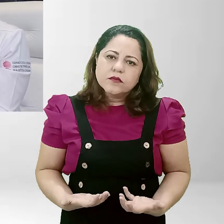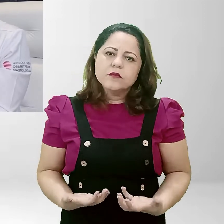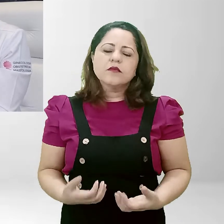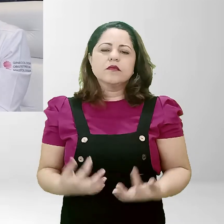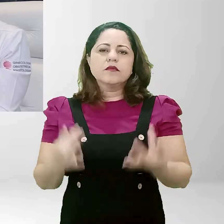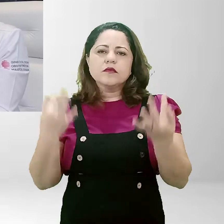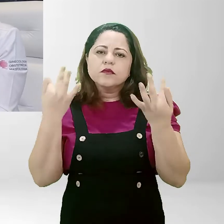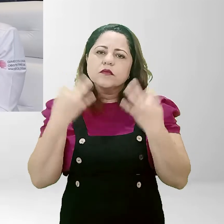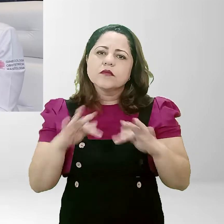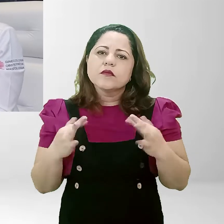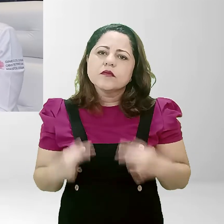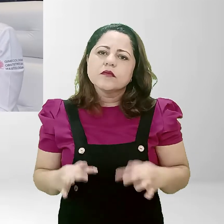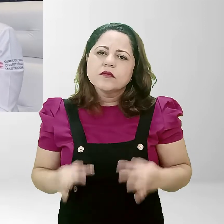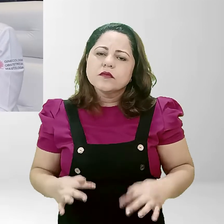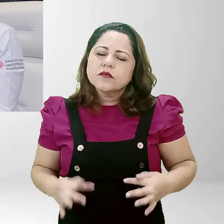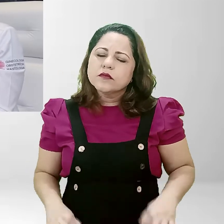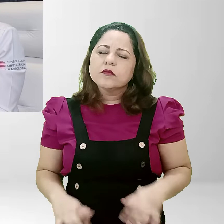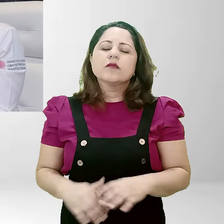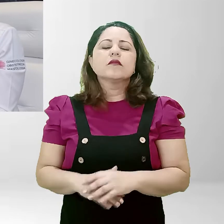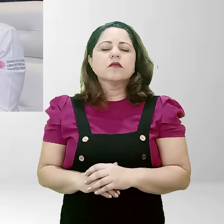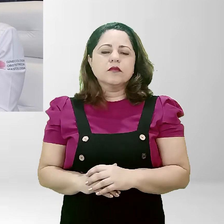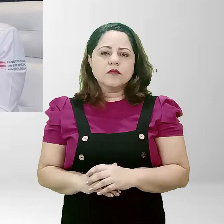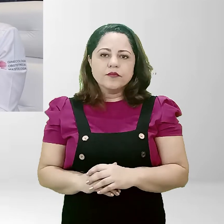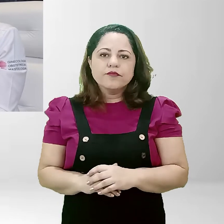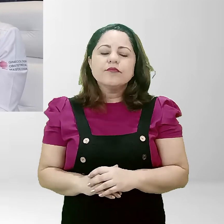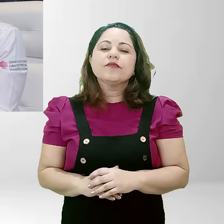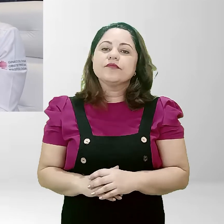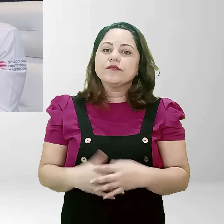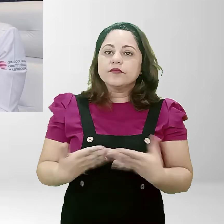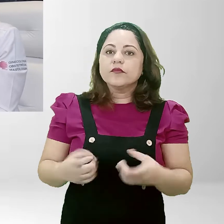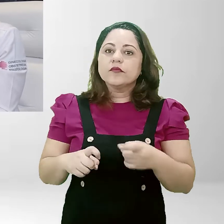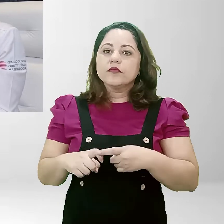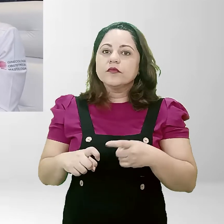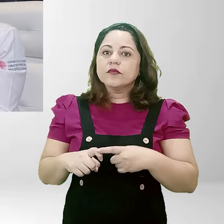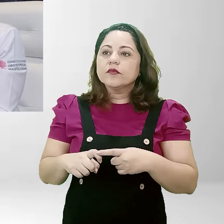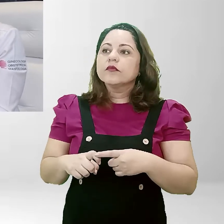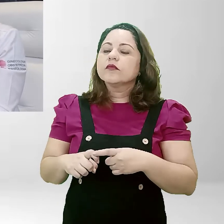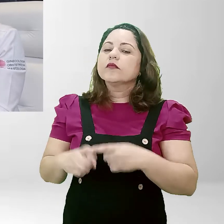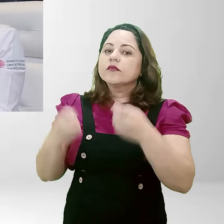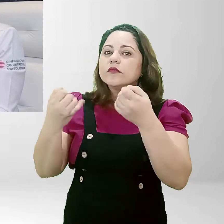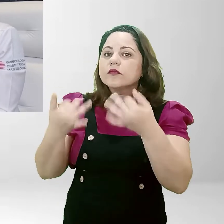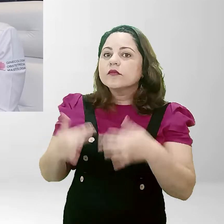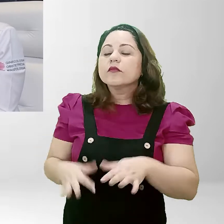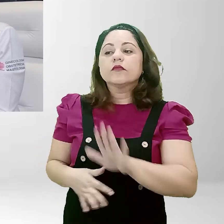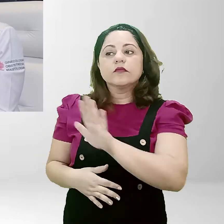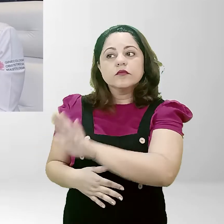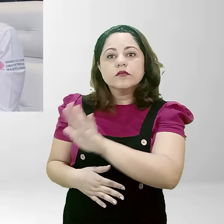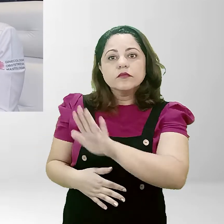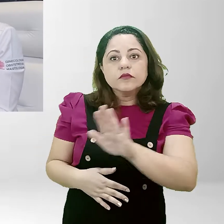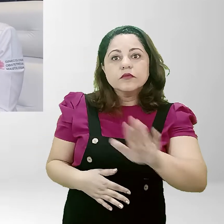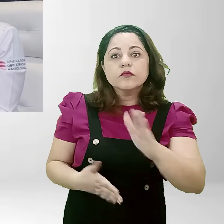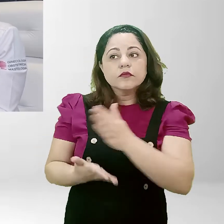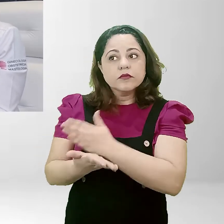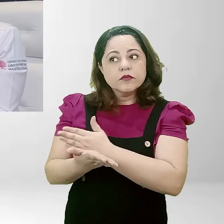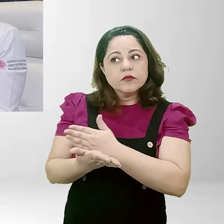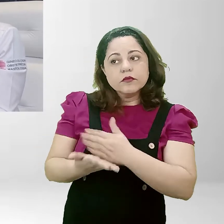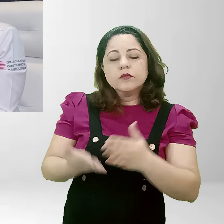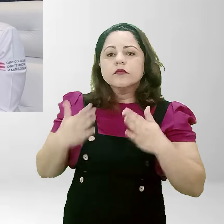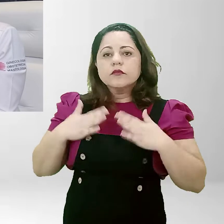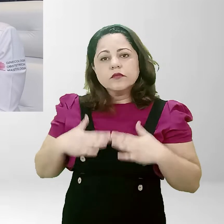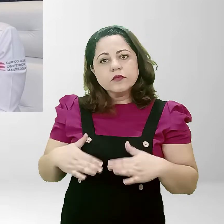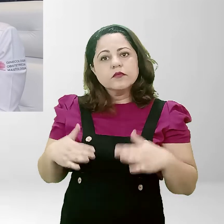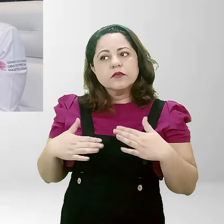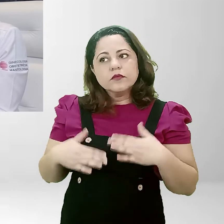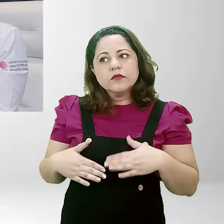dor muscular pode acontecer, portanto a gente orienta que essas pacientes se resguardem na primeira semana após